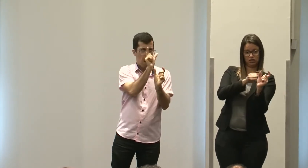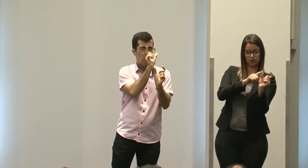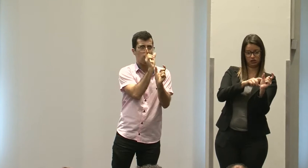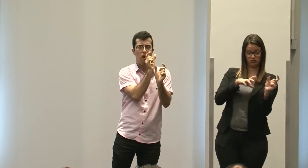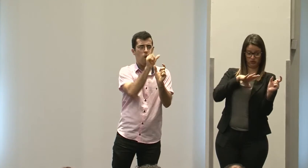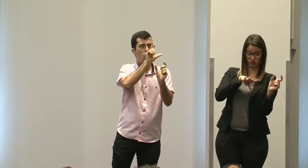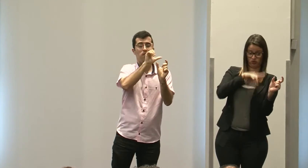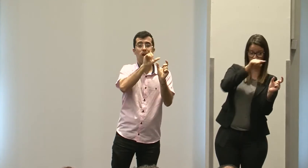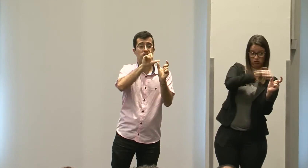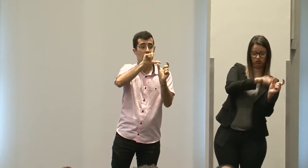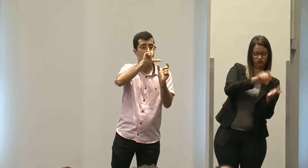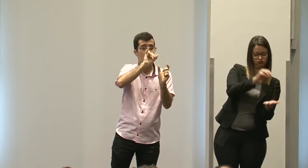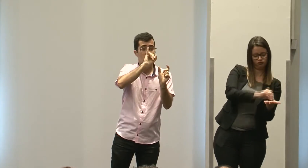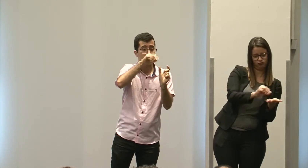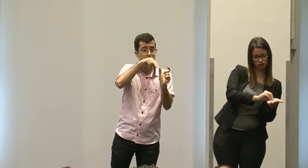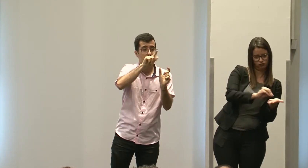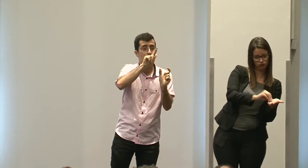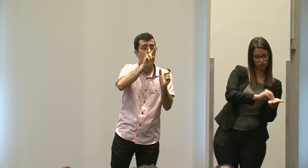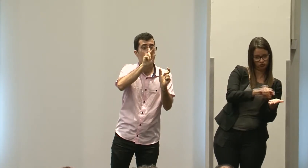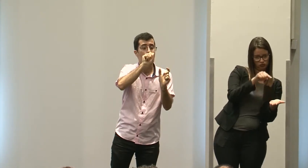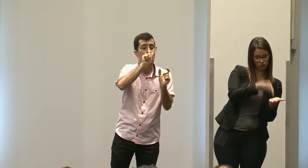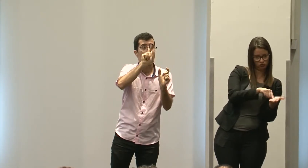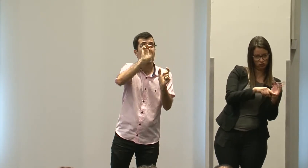Nós temos a palavra em português.